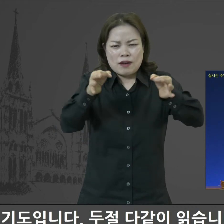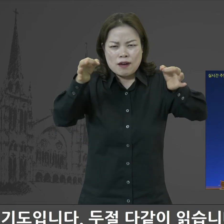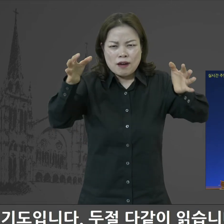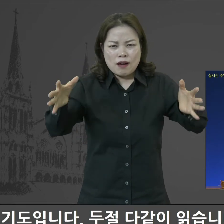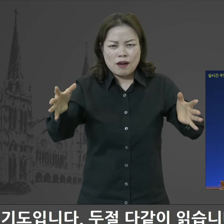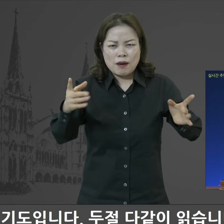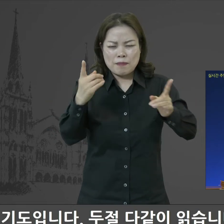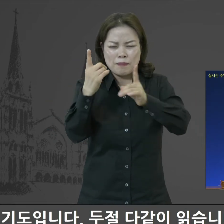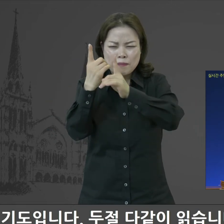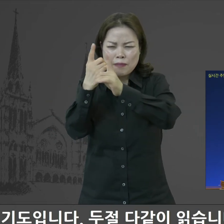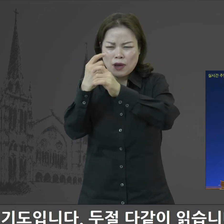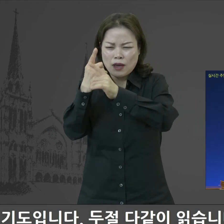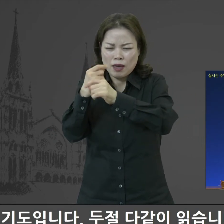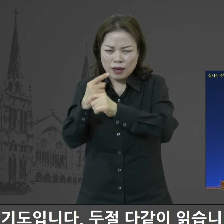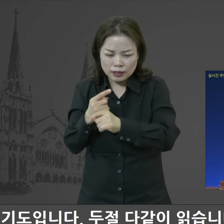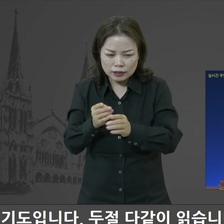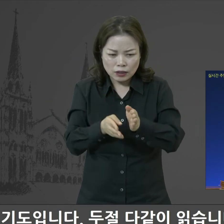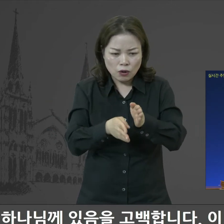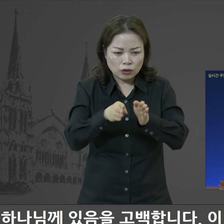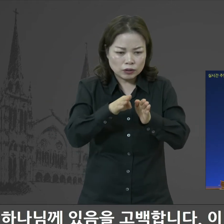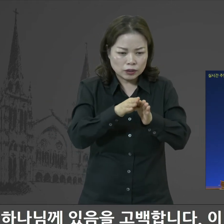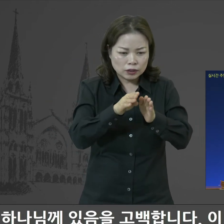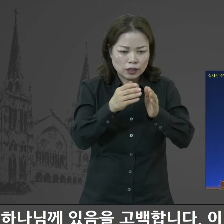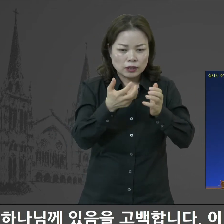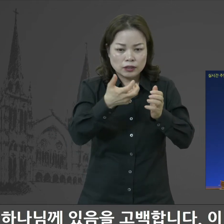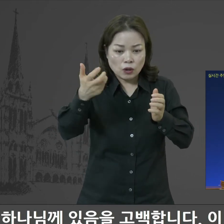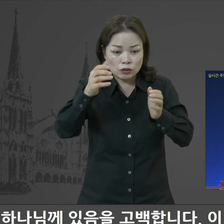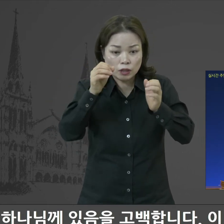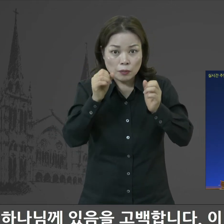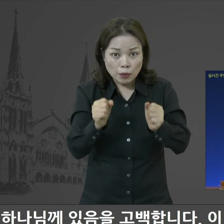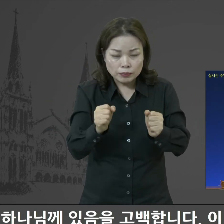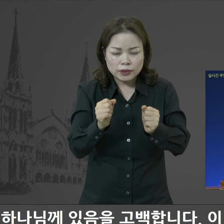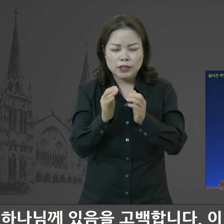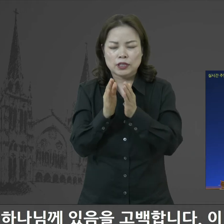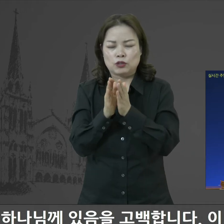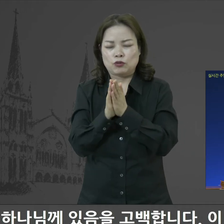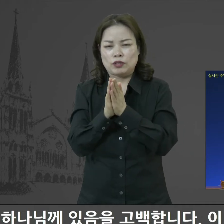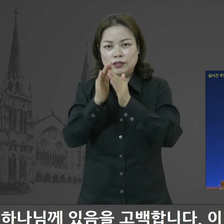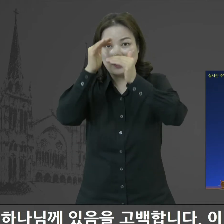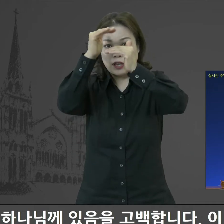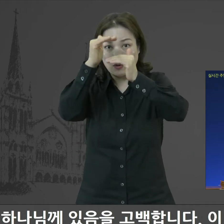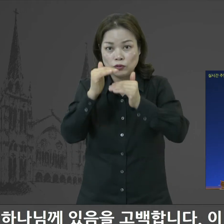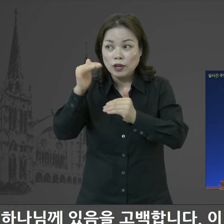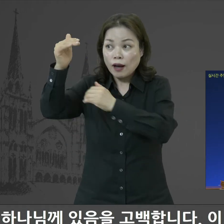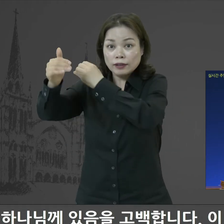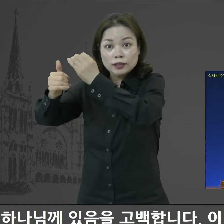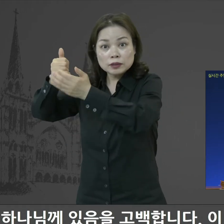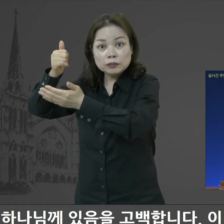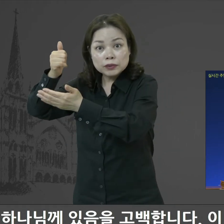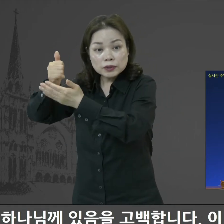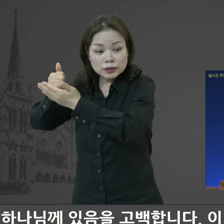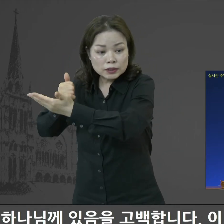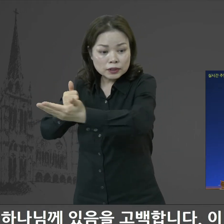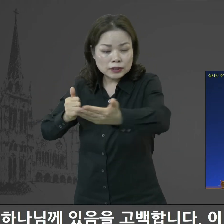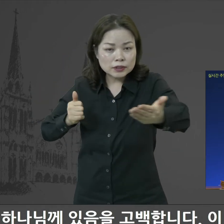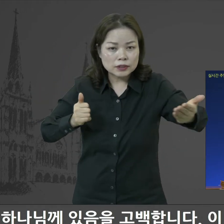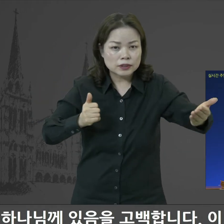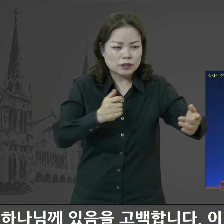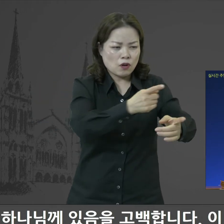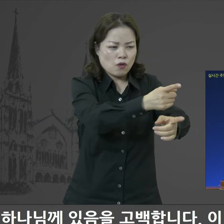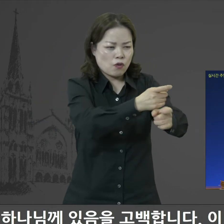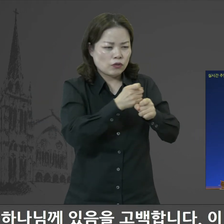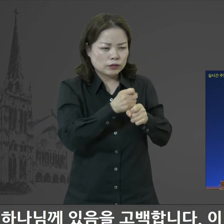매일매일 언약궤에 떠날 때와 멈출 때에 계속해서 했던 기도문이었습니다. 하나님이 그들의